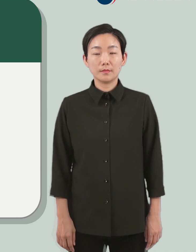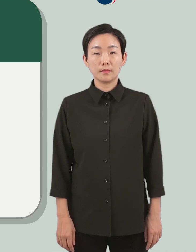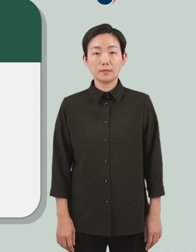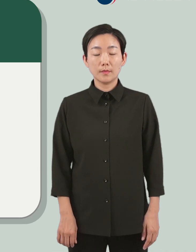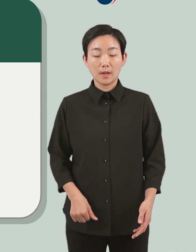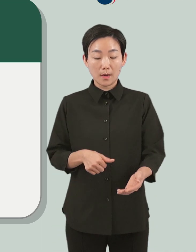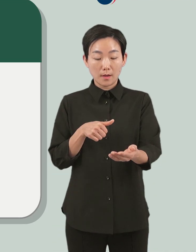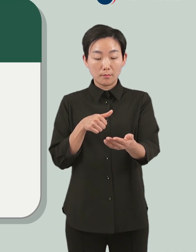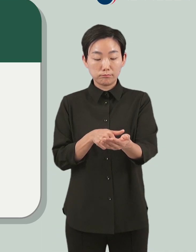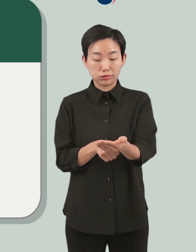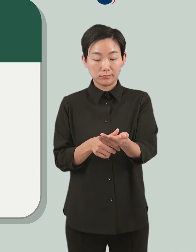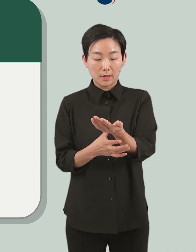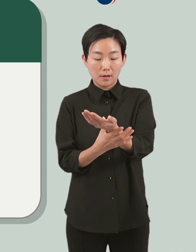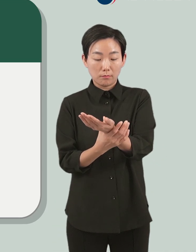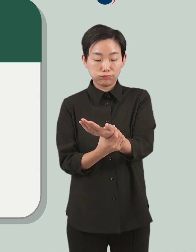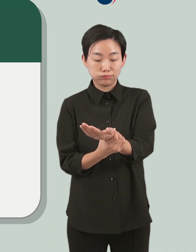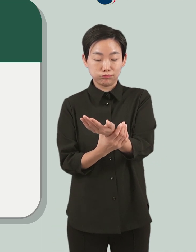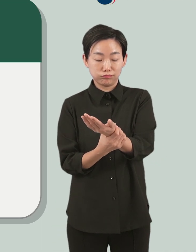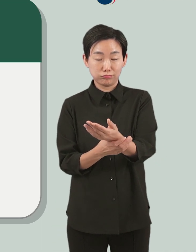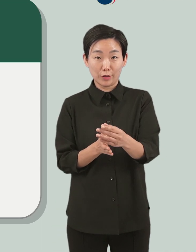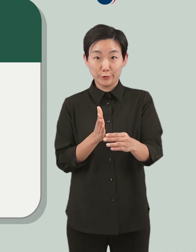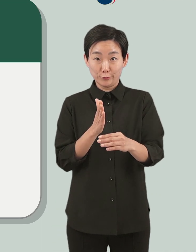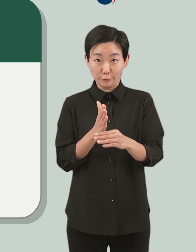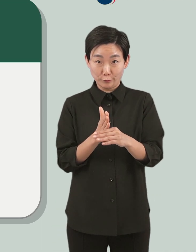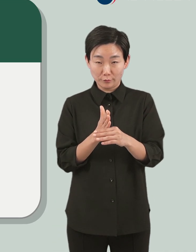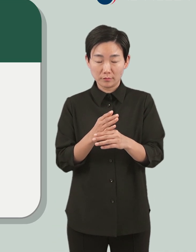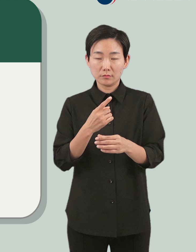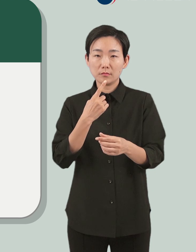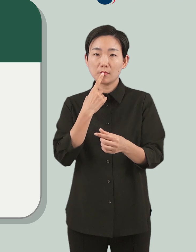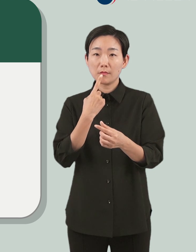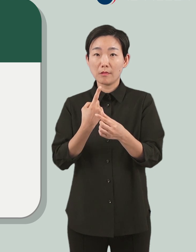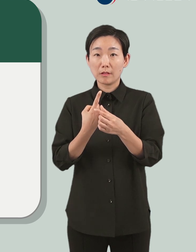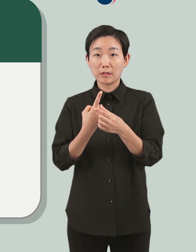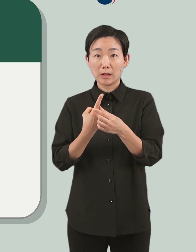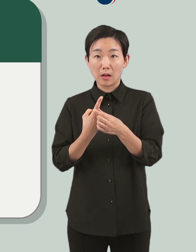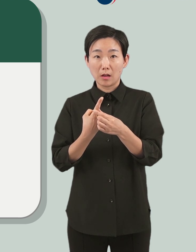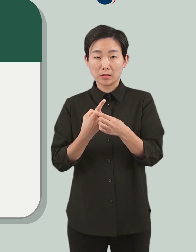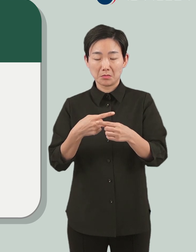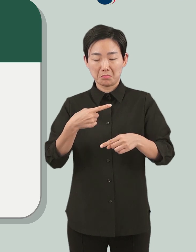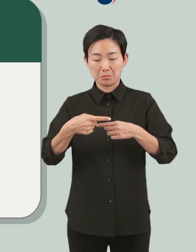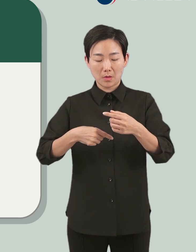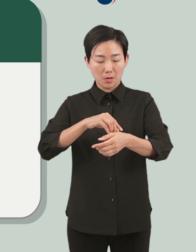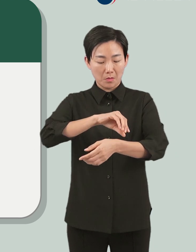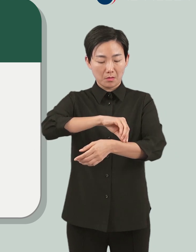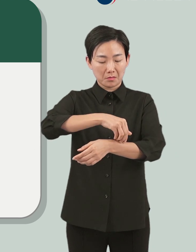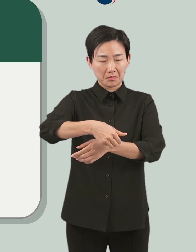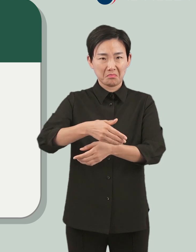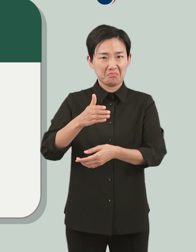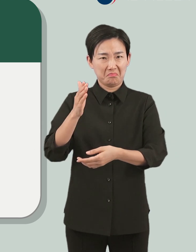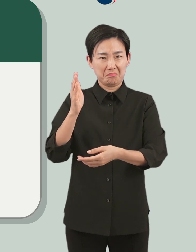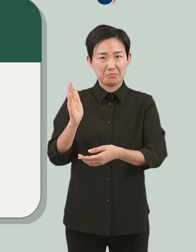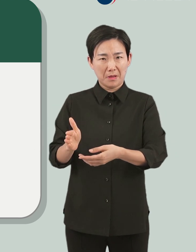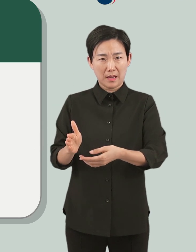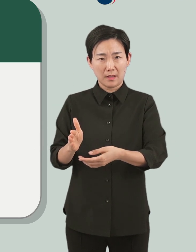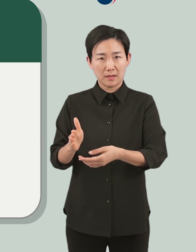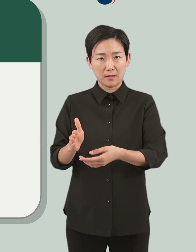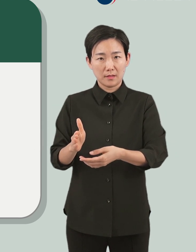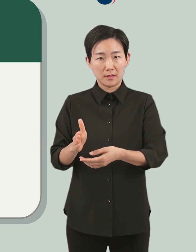측정값을 전송하는 동안에는 건전지를 교체하지 않습니다. 건전지는 극성을 맞추어